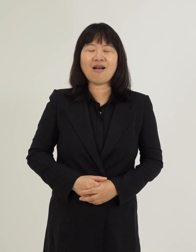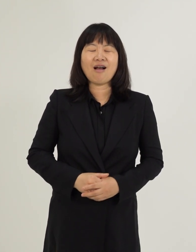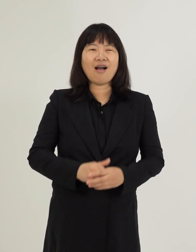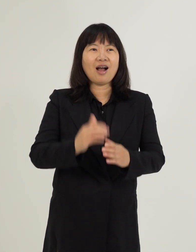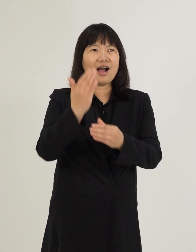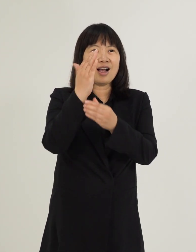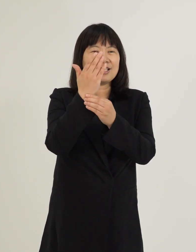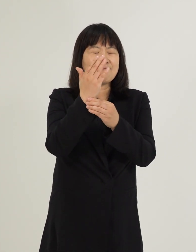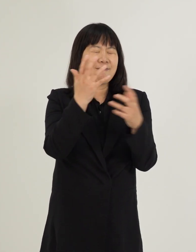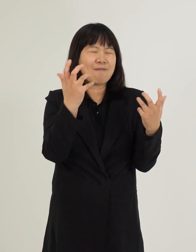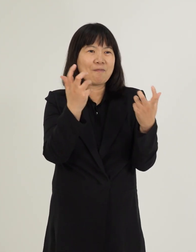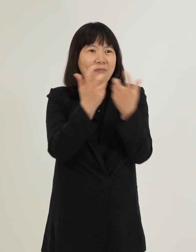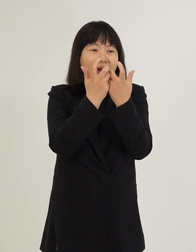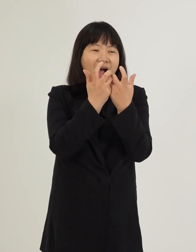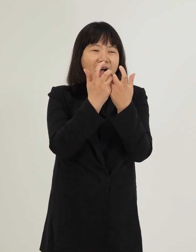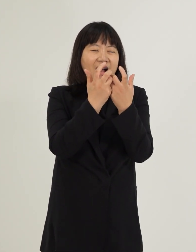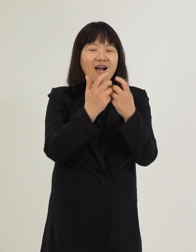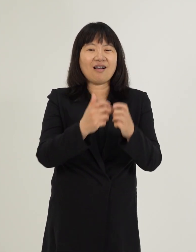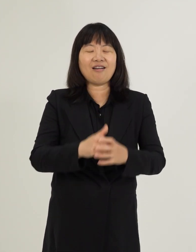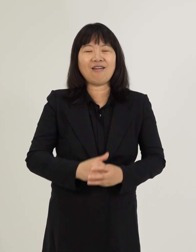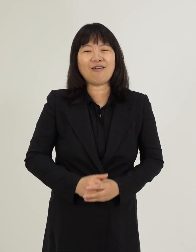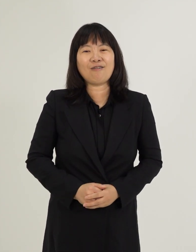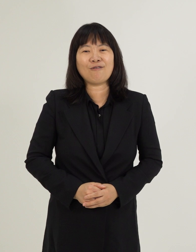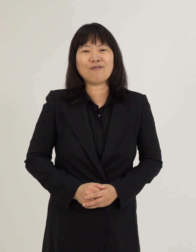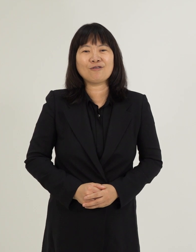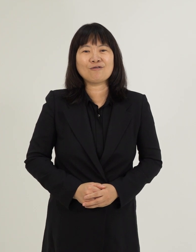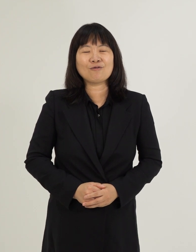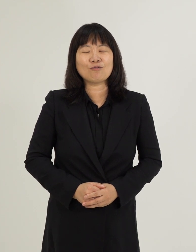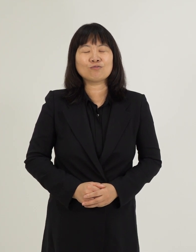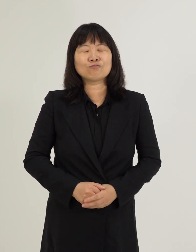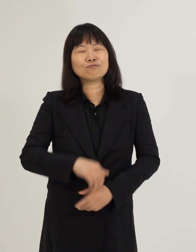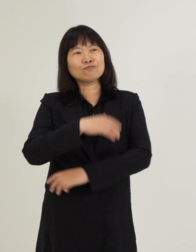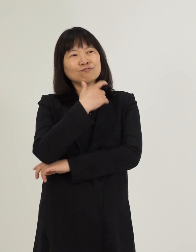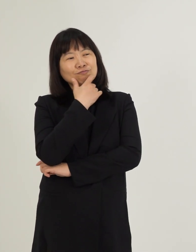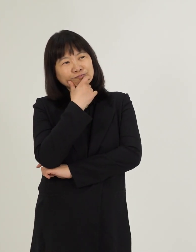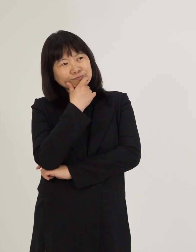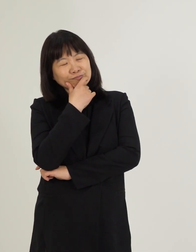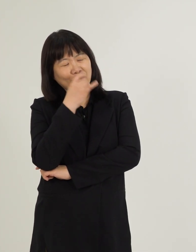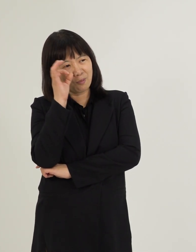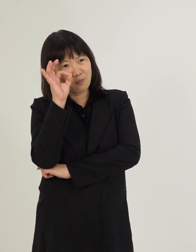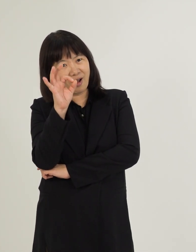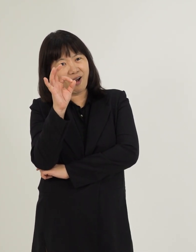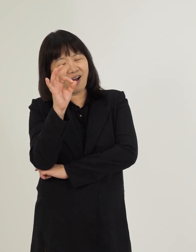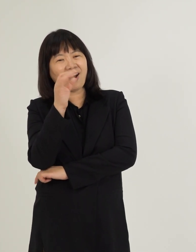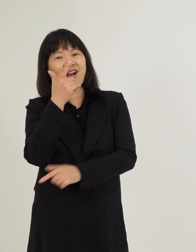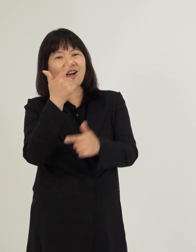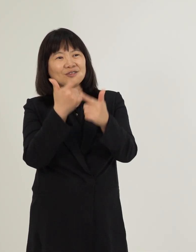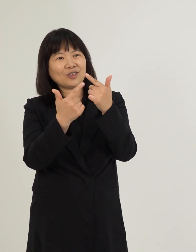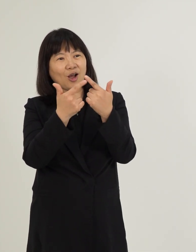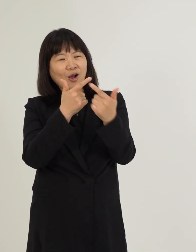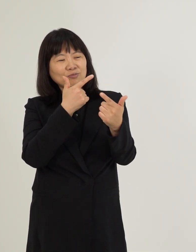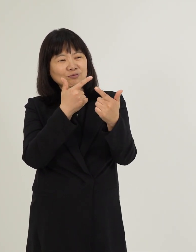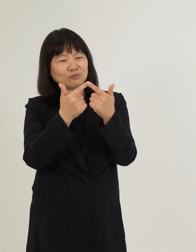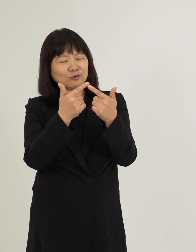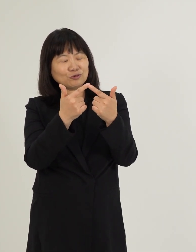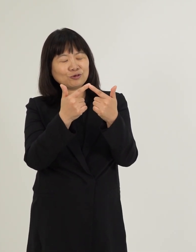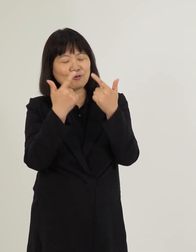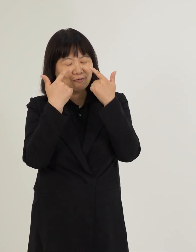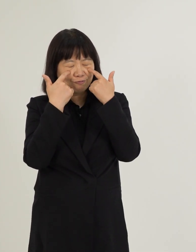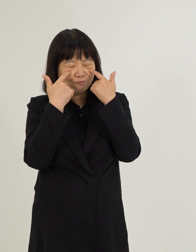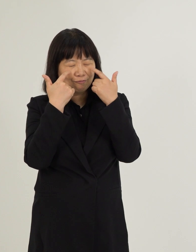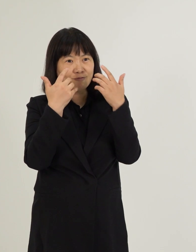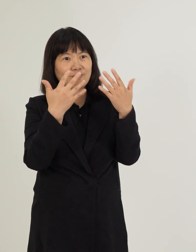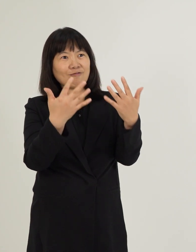무성해요. 그래서 잎이 무성한 거 보니까 저 나무에는